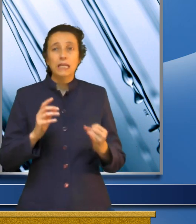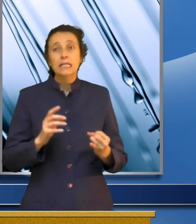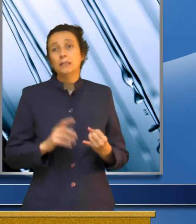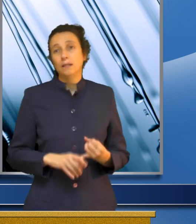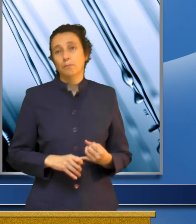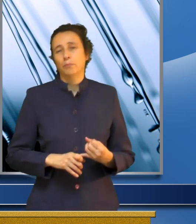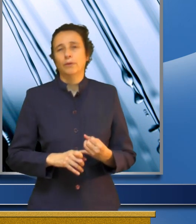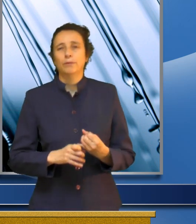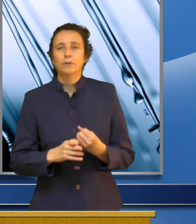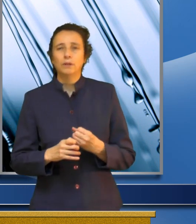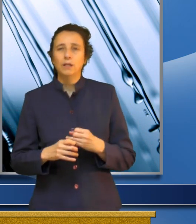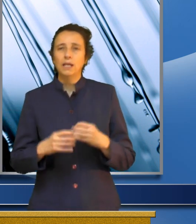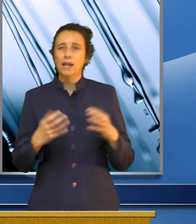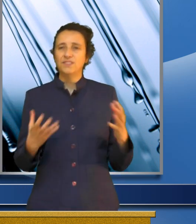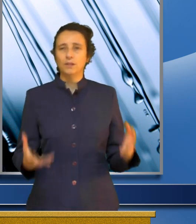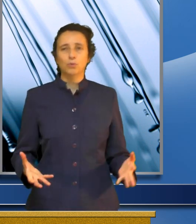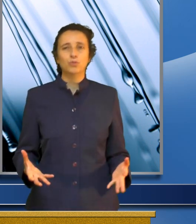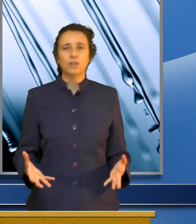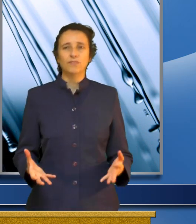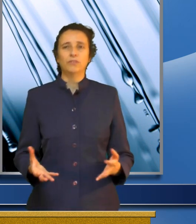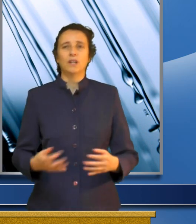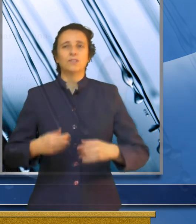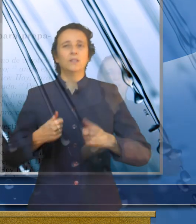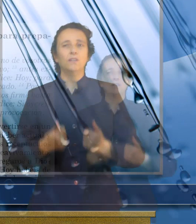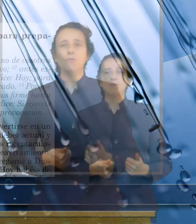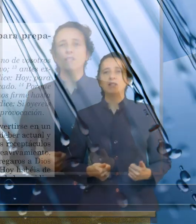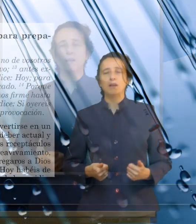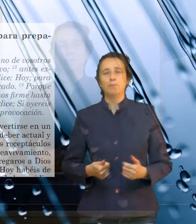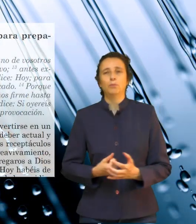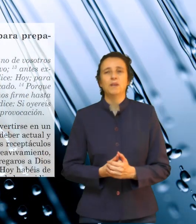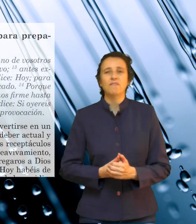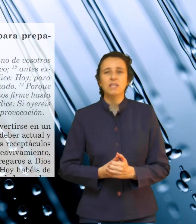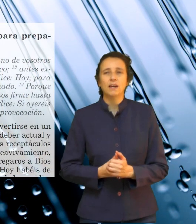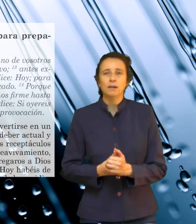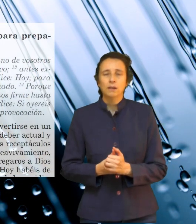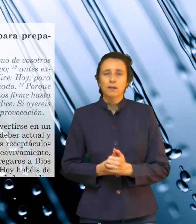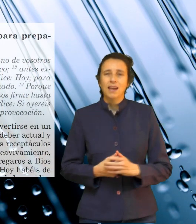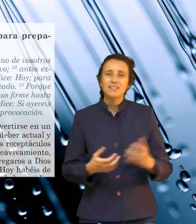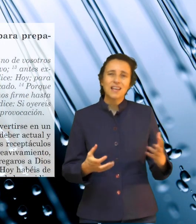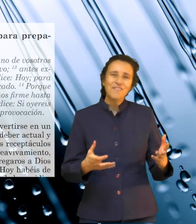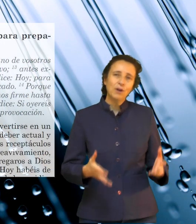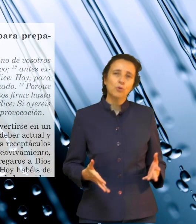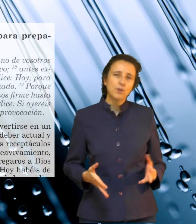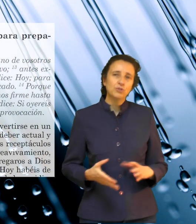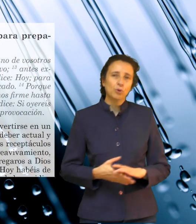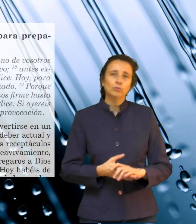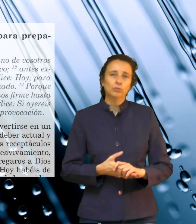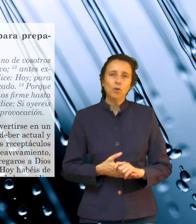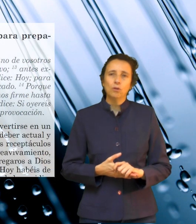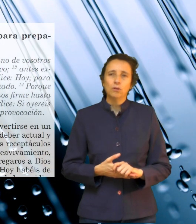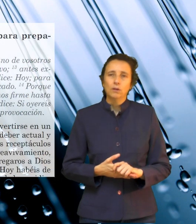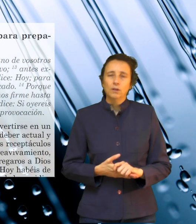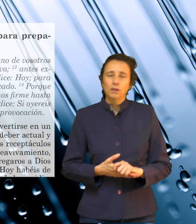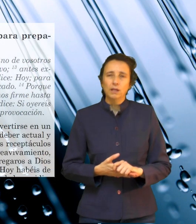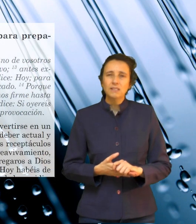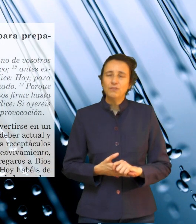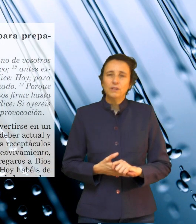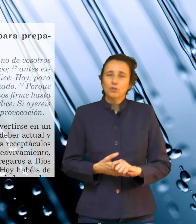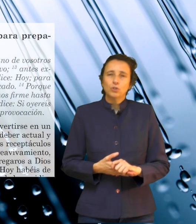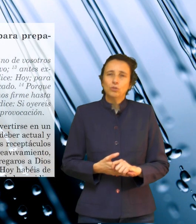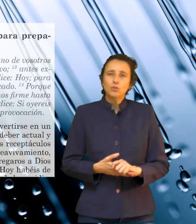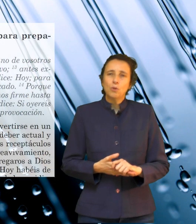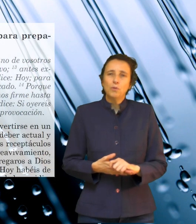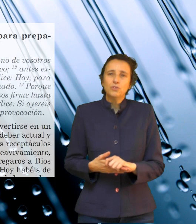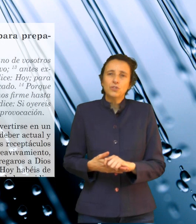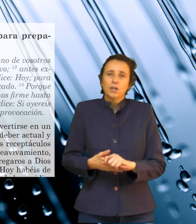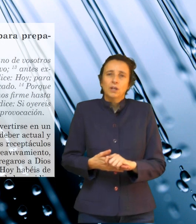Pensemos que ni el tiempo, ni las circunstancias, ni nuestra propia vida está bajo nuestro control. Es